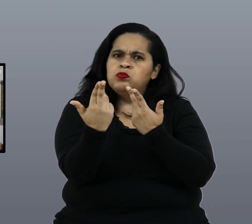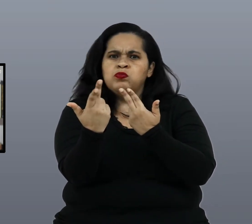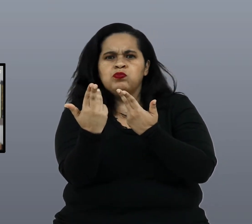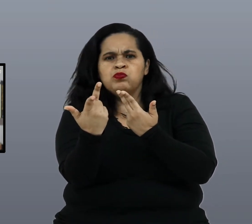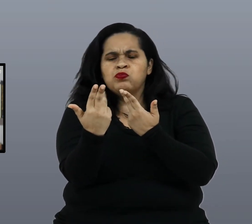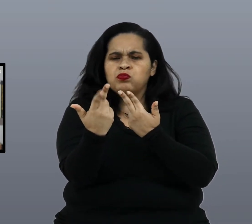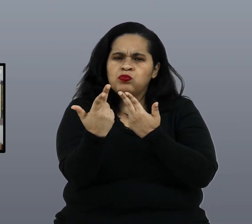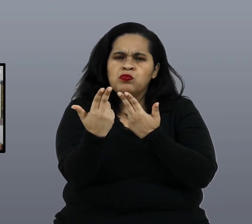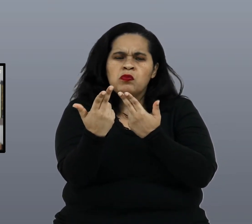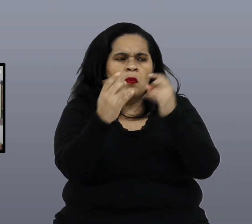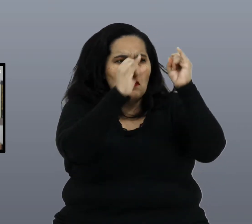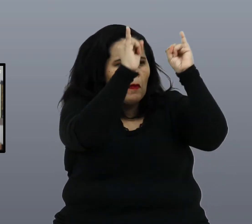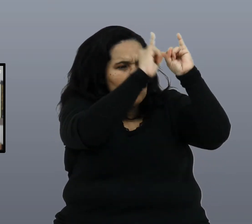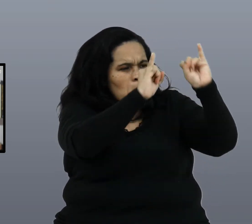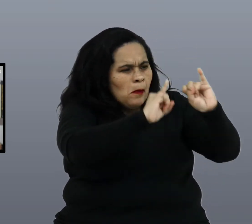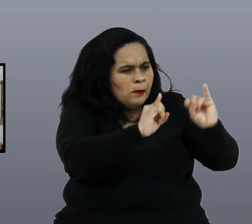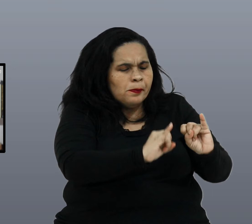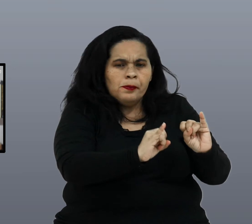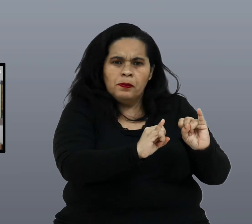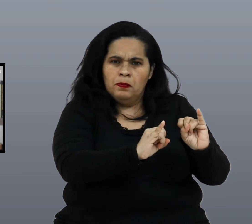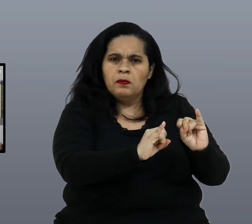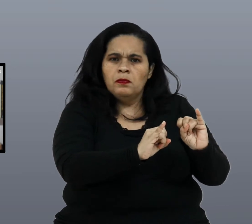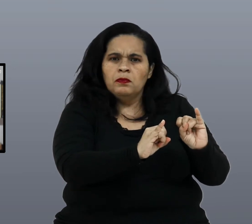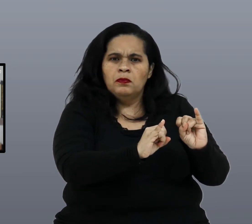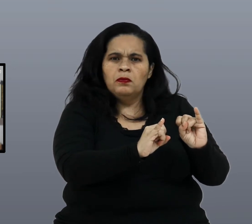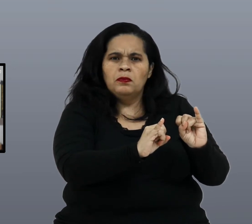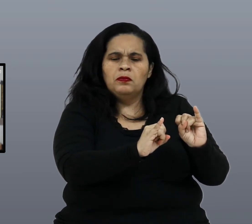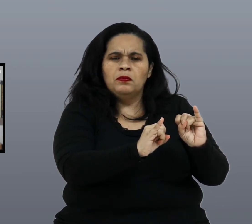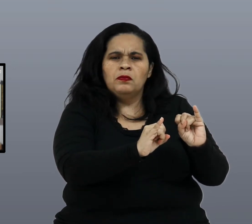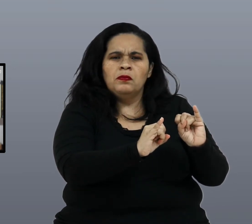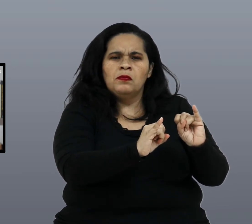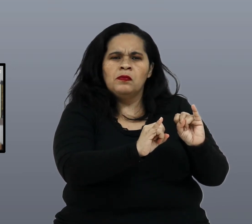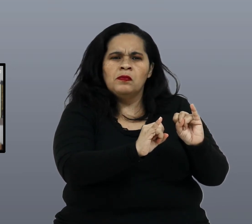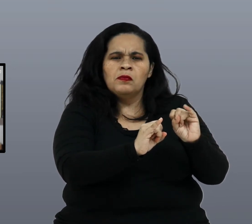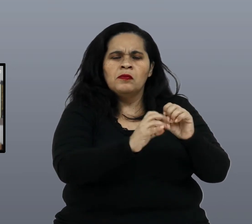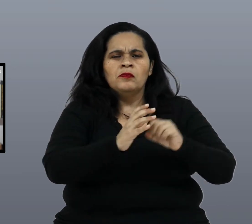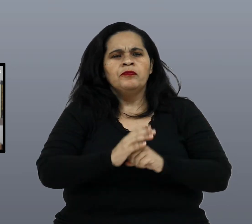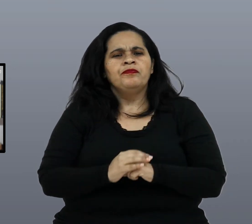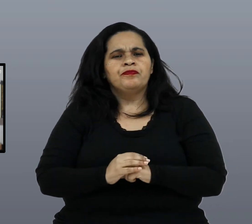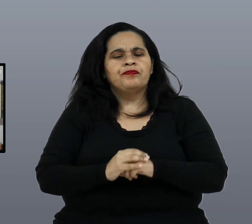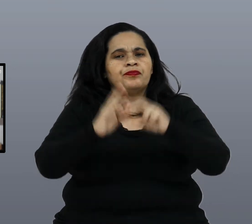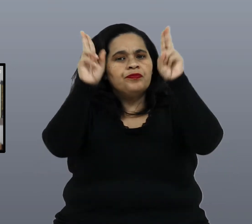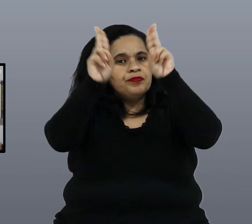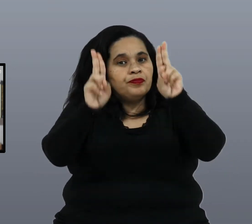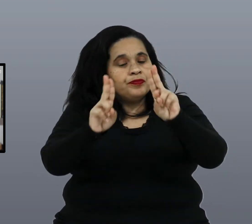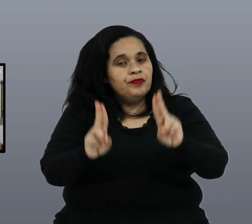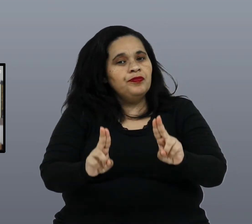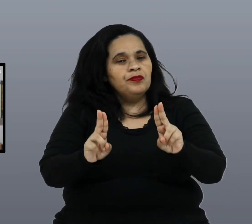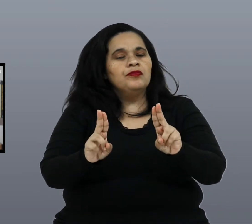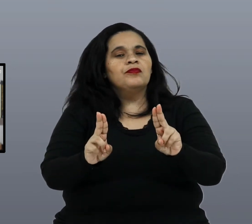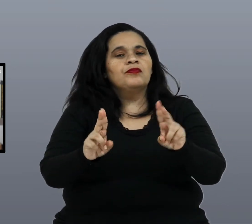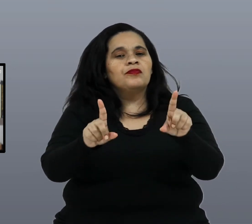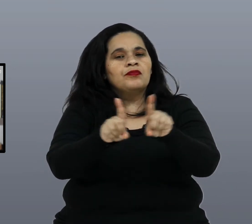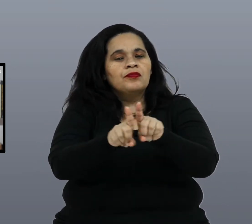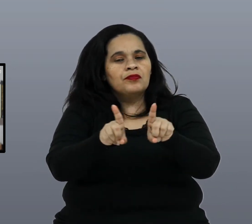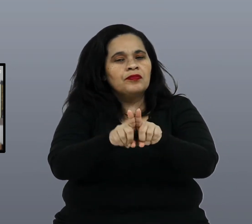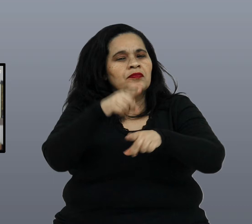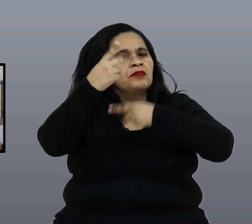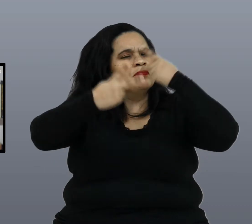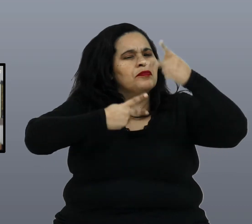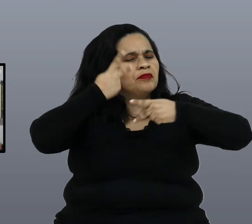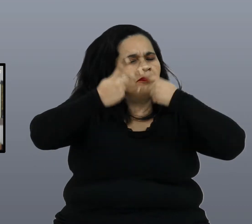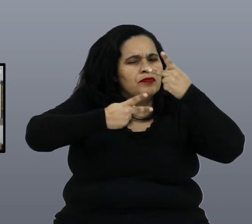parte da estátua vista na visão do Nabucodonosor, e é a parte ali da cintura, né, a parte